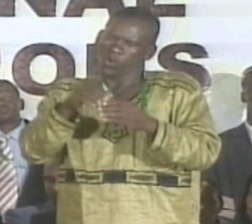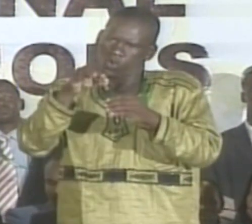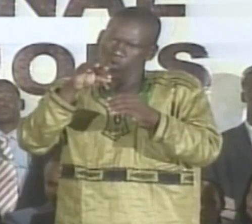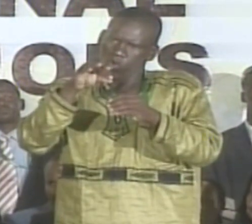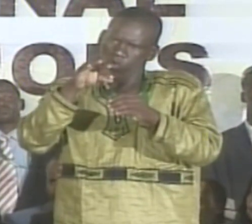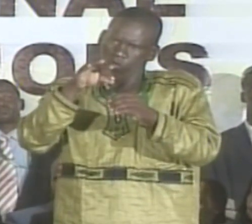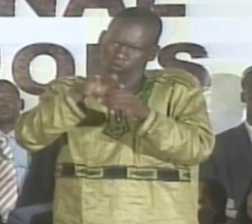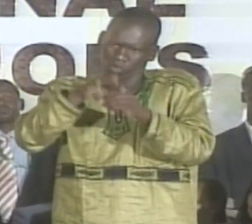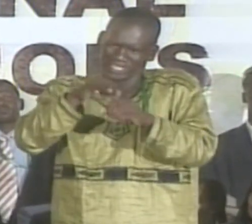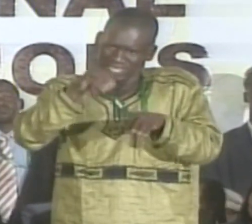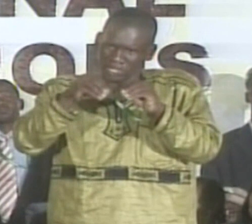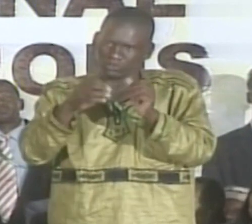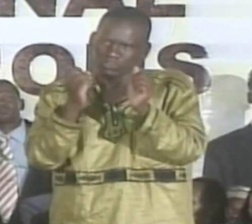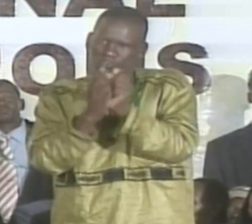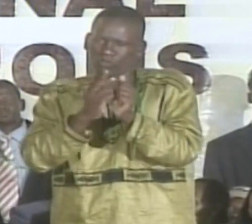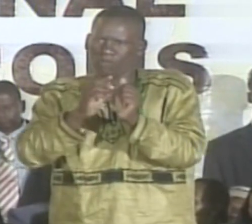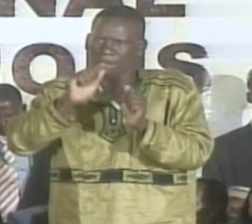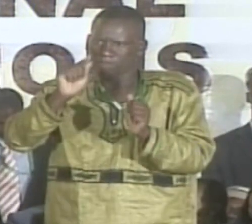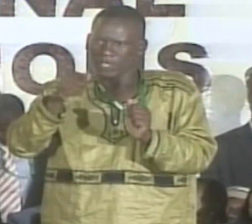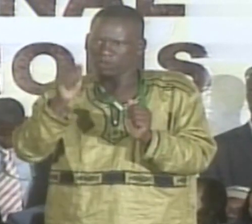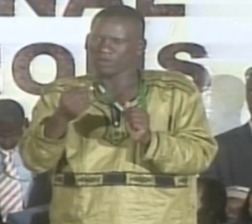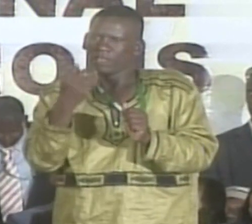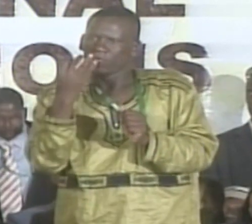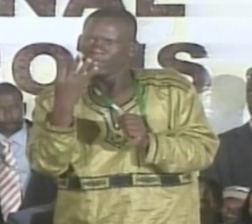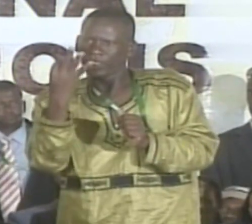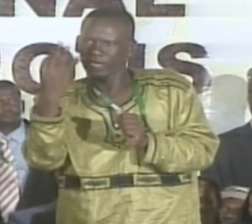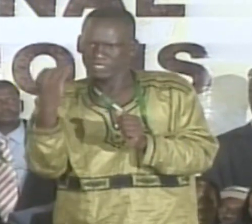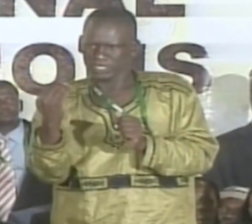14 352 533. Le nombre de suffrages exprimés,